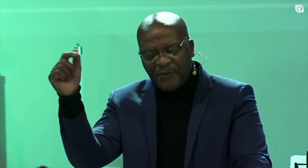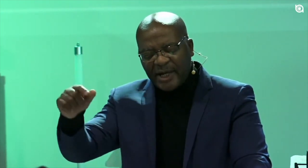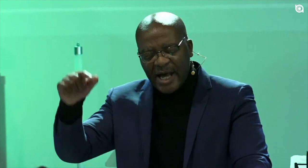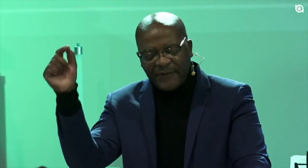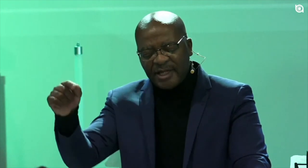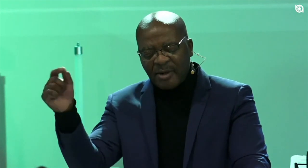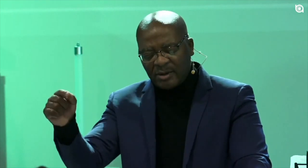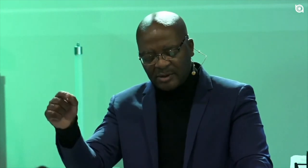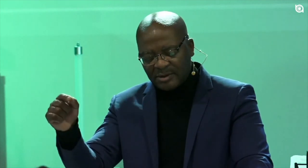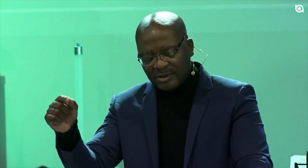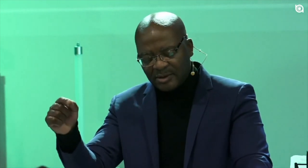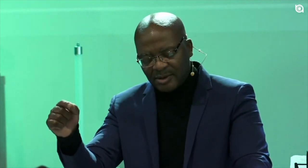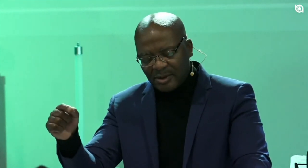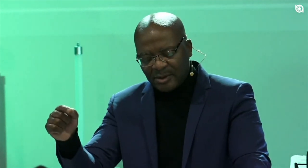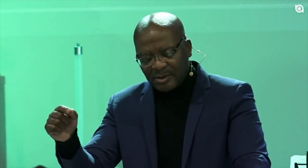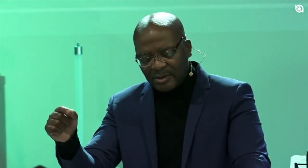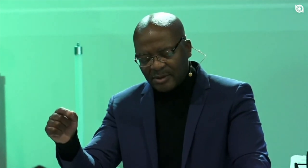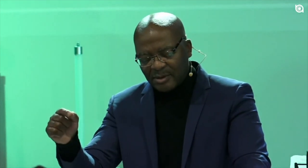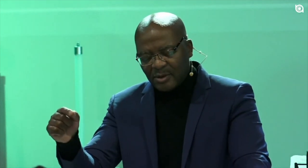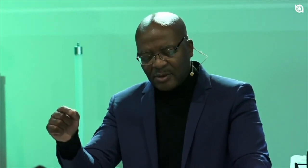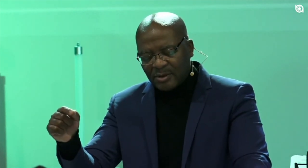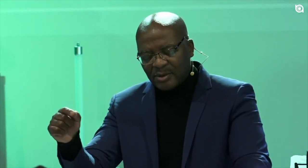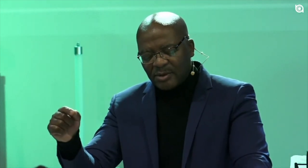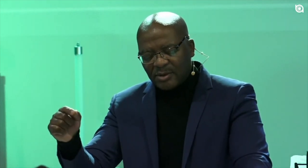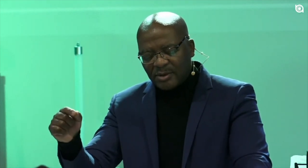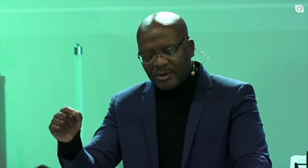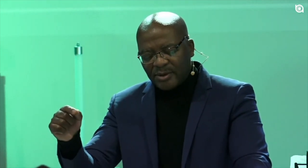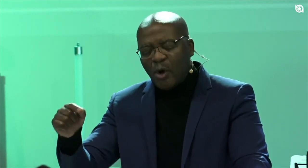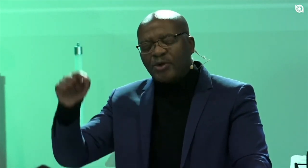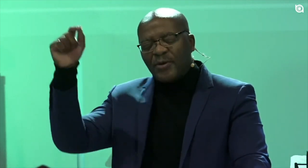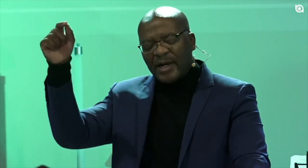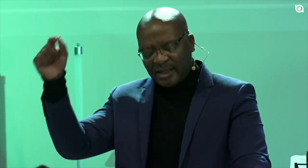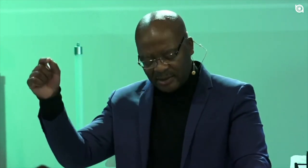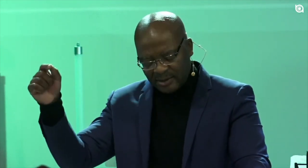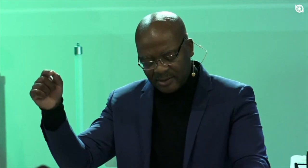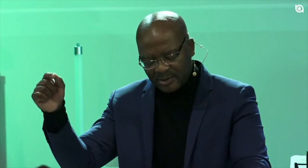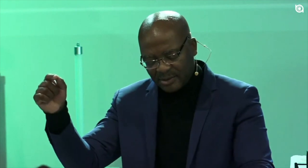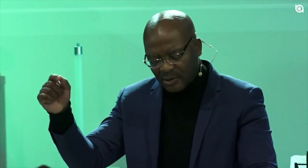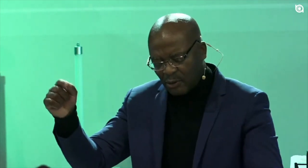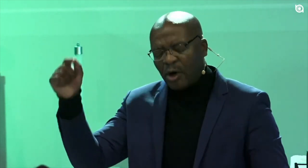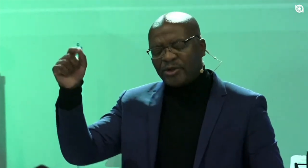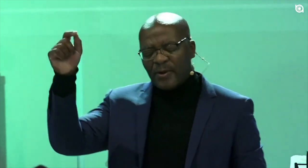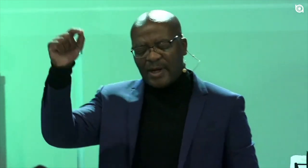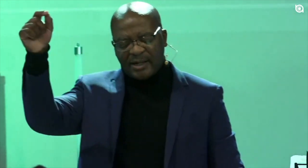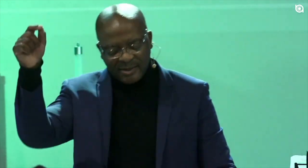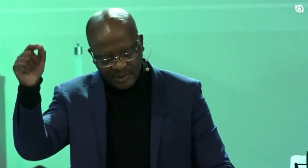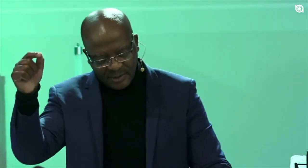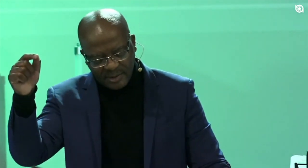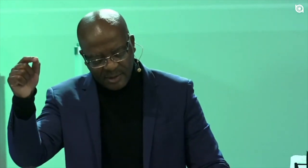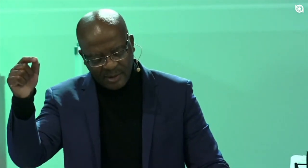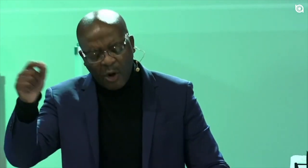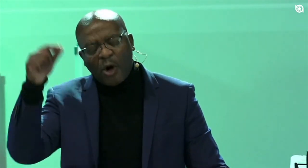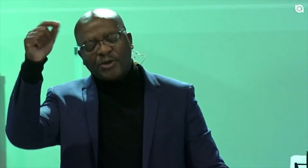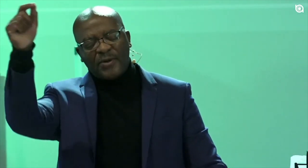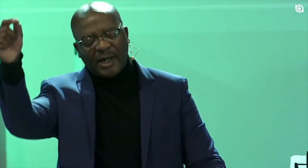Il peut faire infiniment. He can do far more. Au-delà. Above. Au-delà.